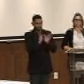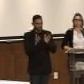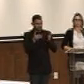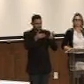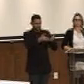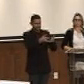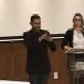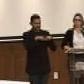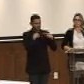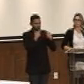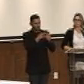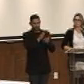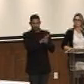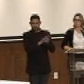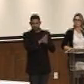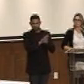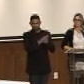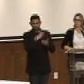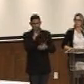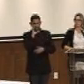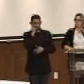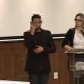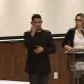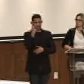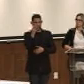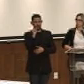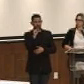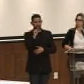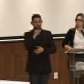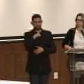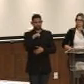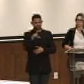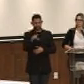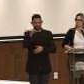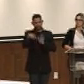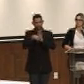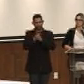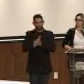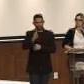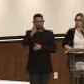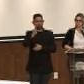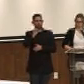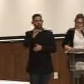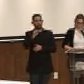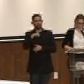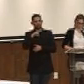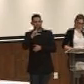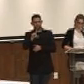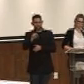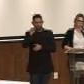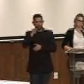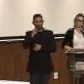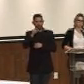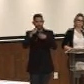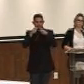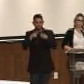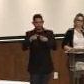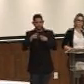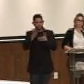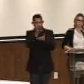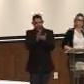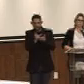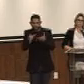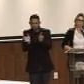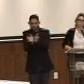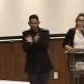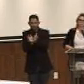participei dessas reuniões. Foi uma decisão unilateral da reitoria que utilizou parte dos servidores do